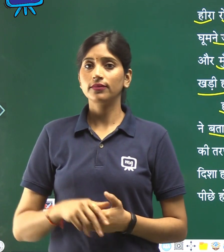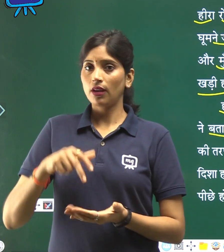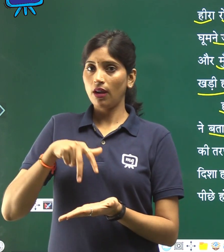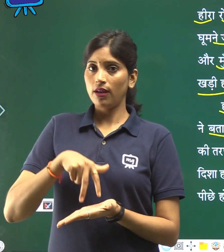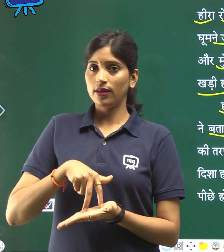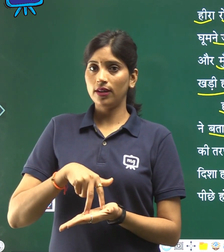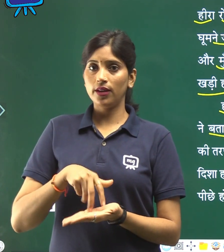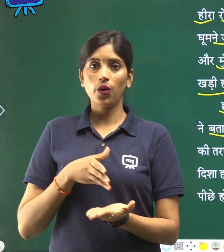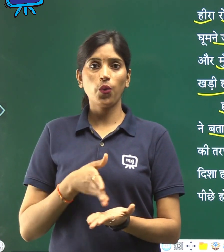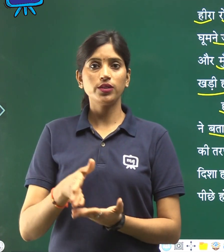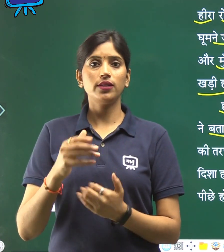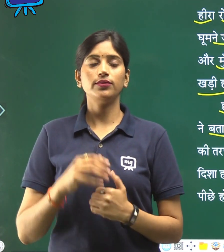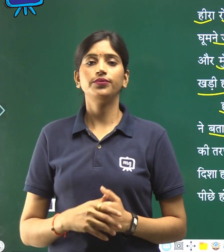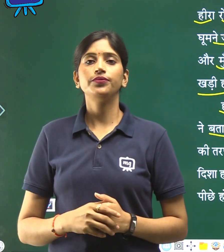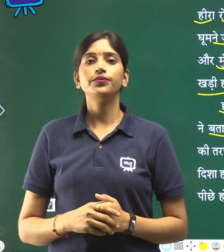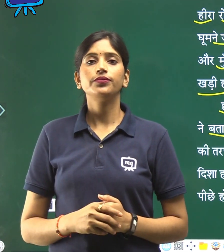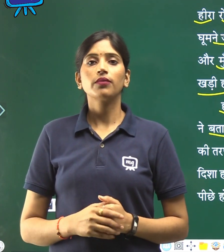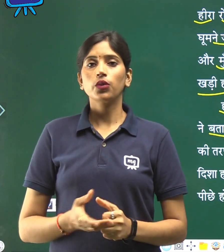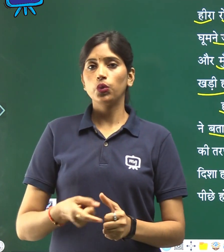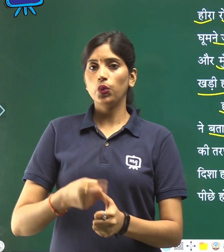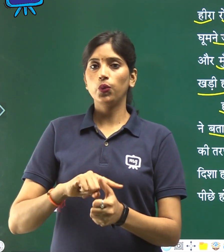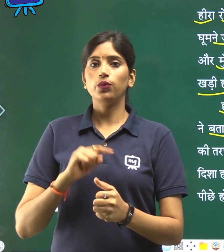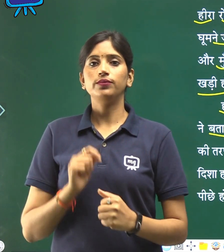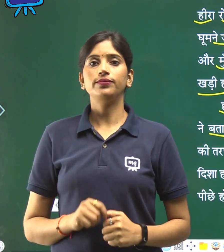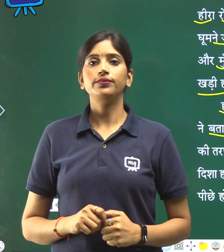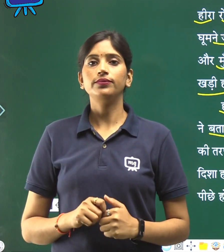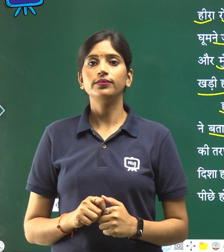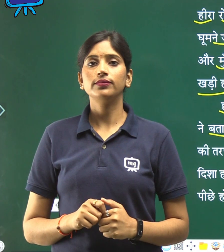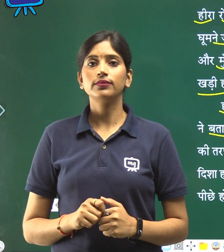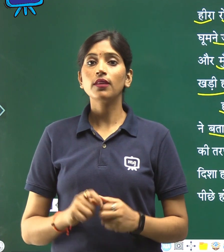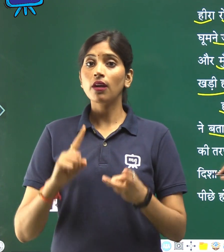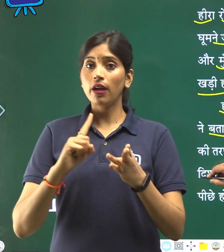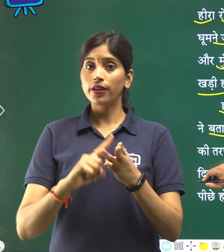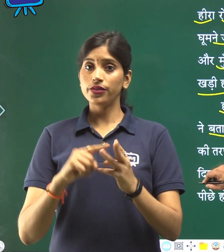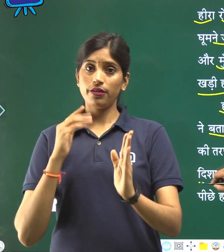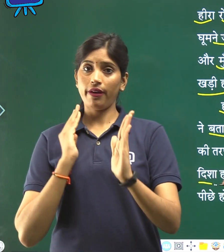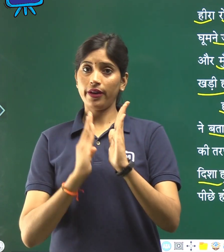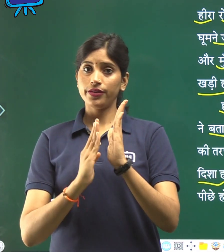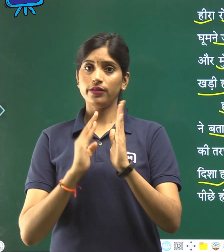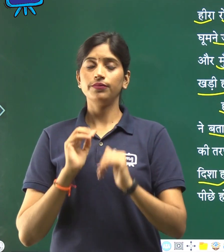खड़े हो जाएं तो पूरब दिशा